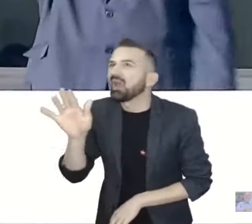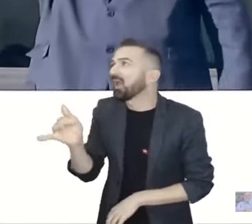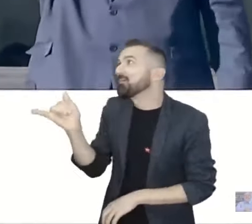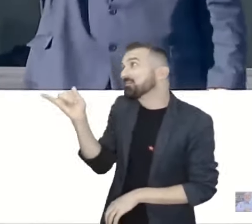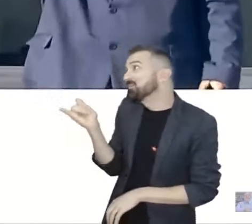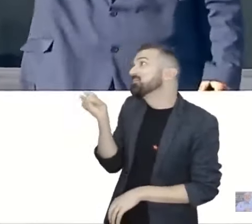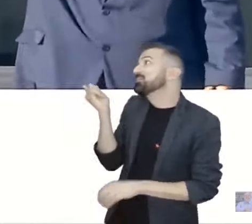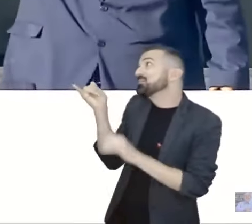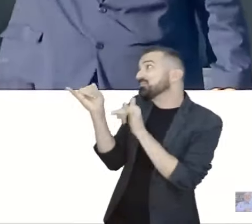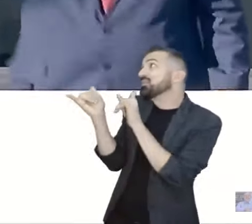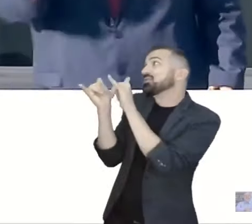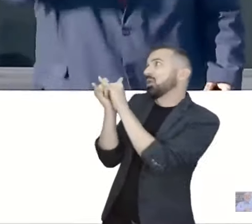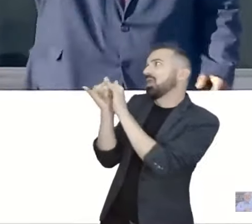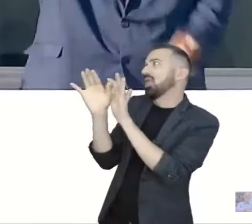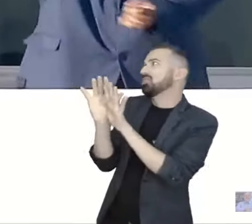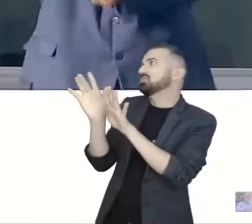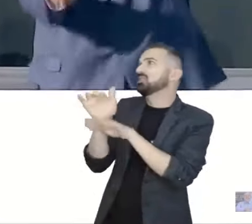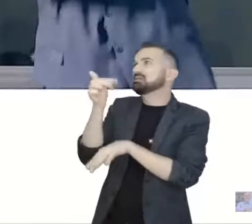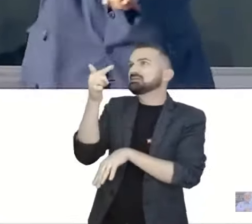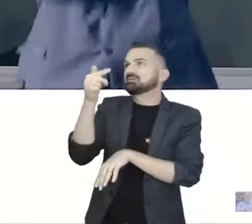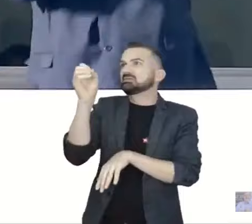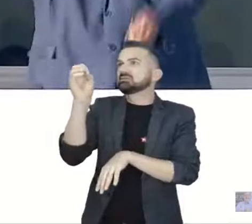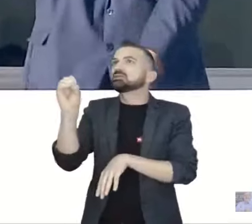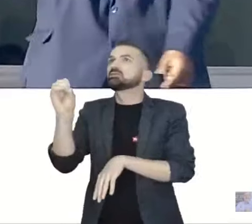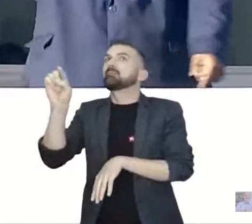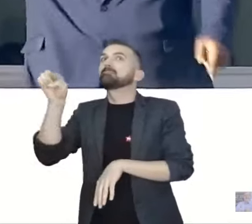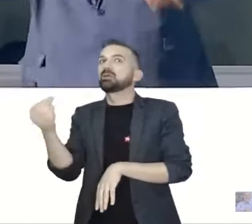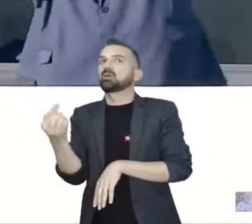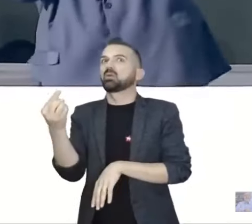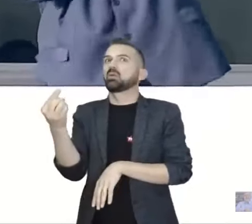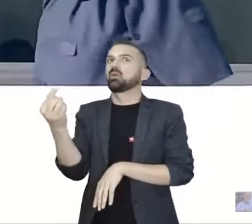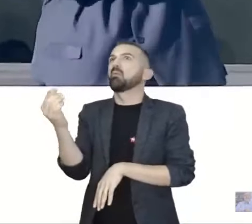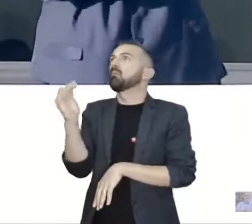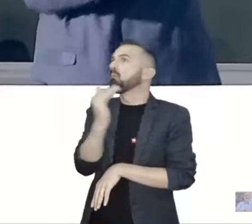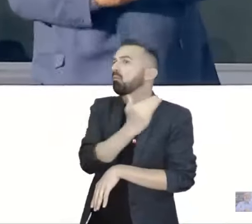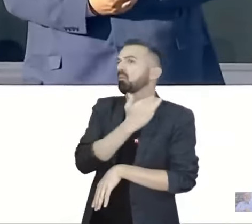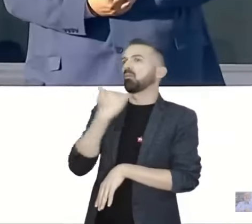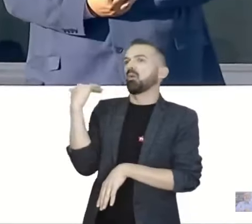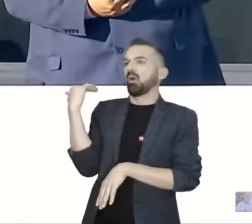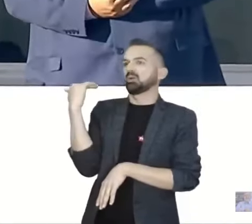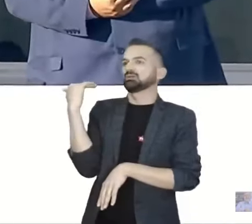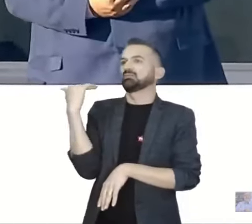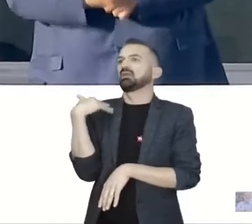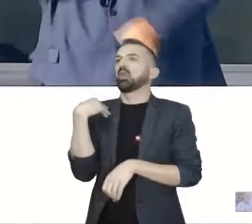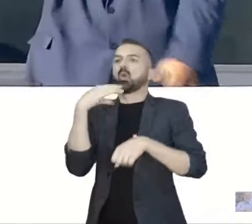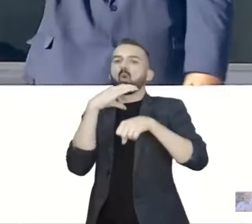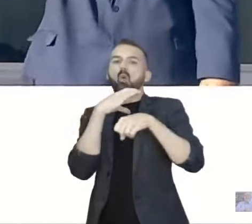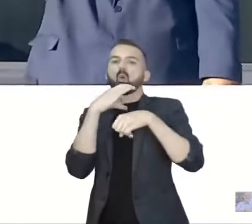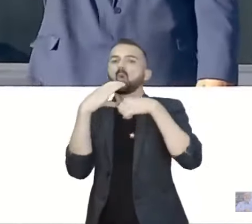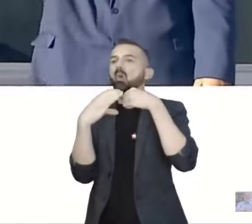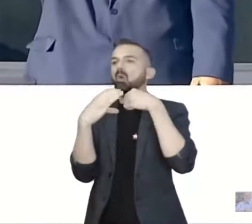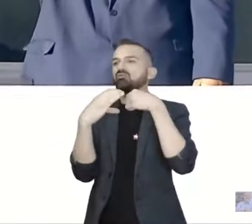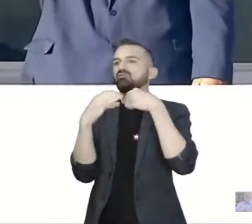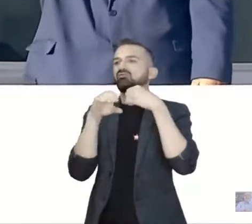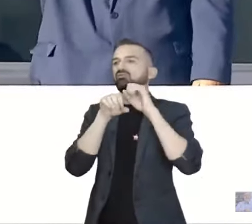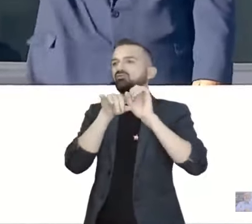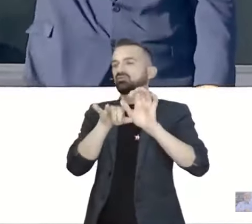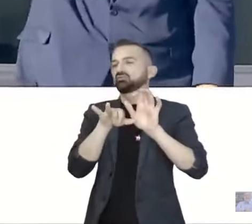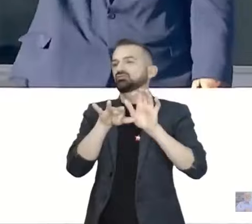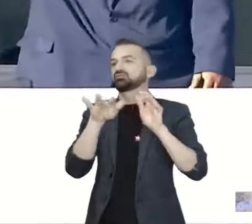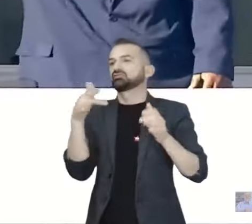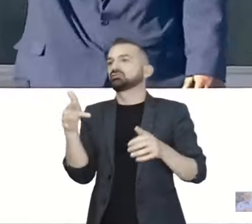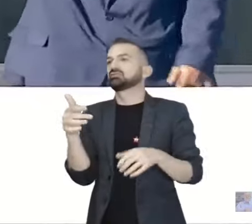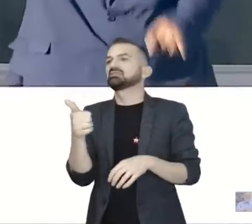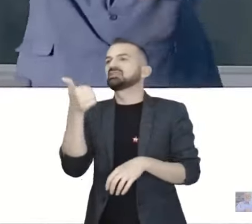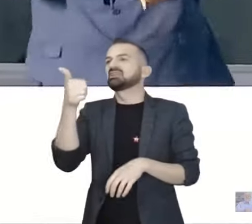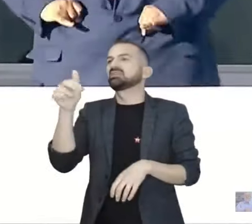700 mil brasileiros e brasileiras mortos pelo Covid-19, 125 milhões sofrendo